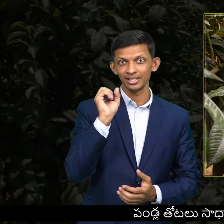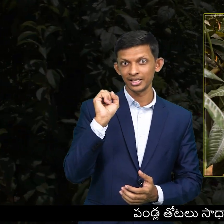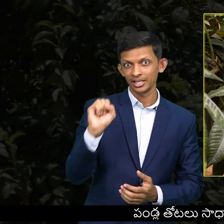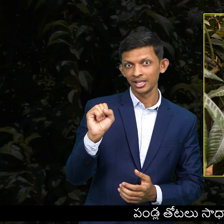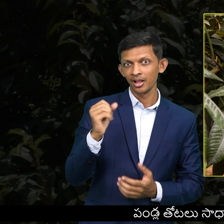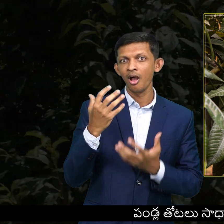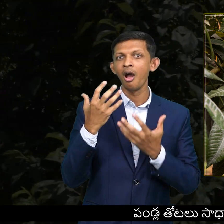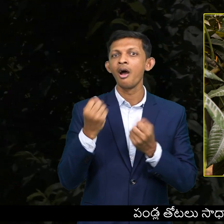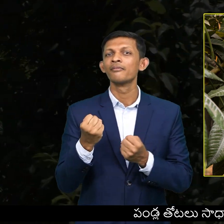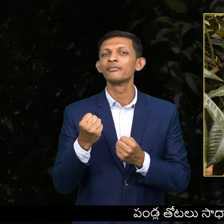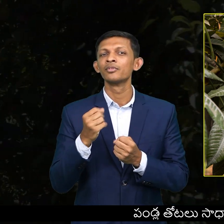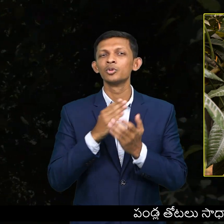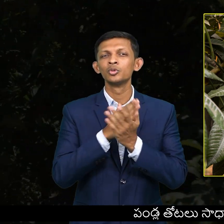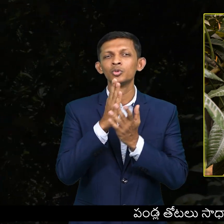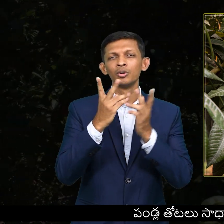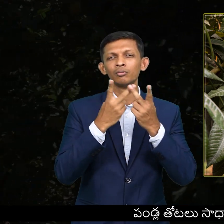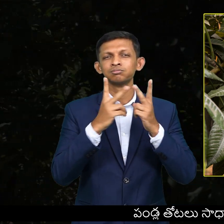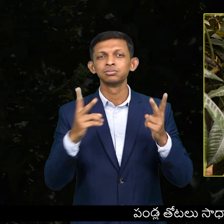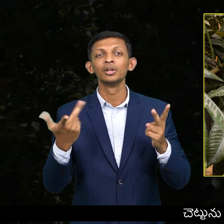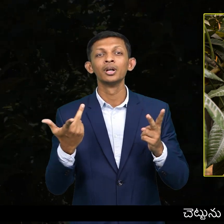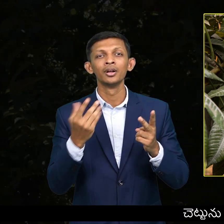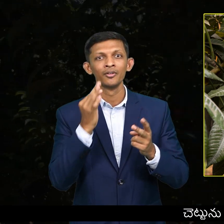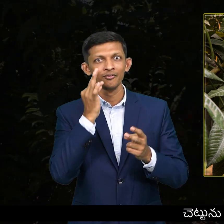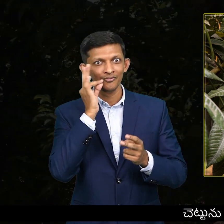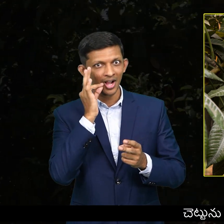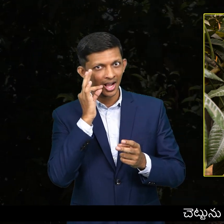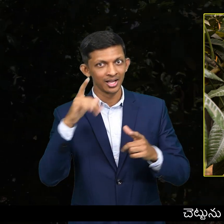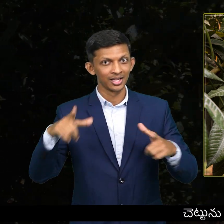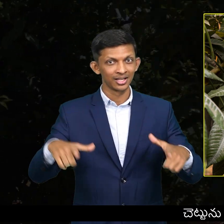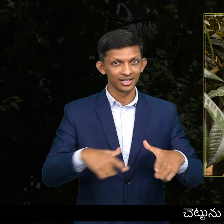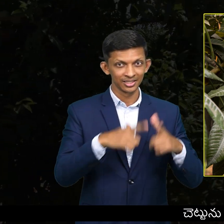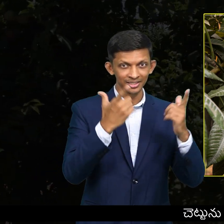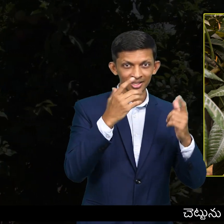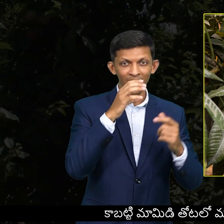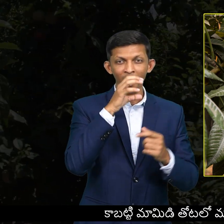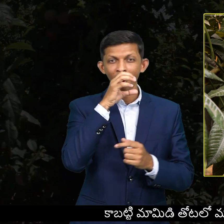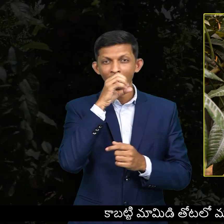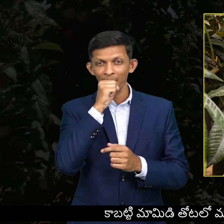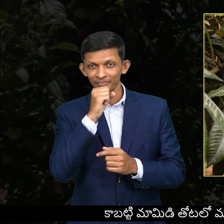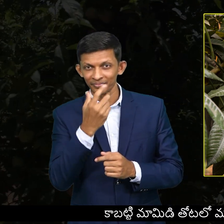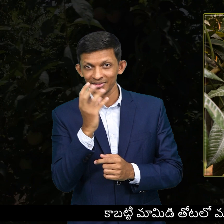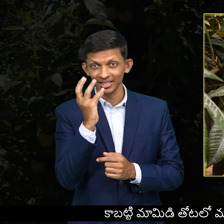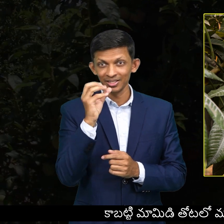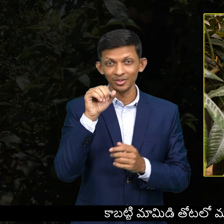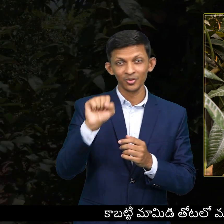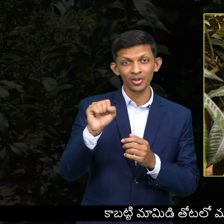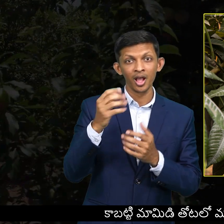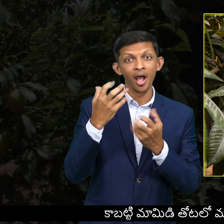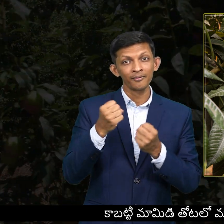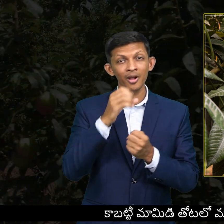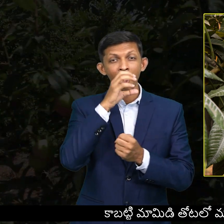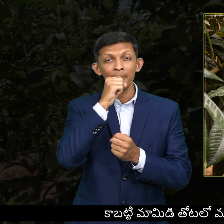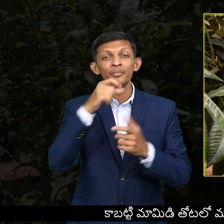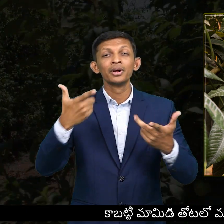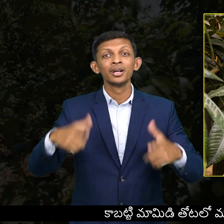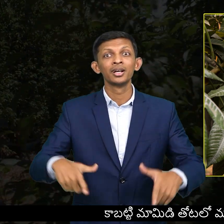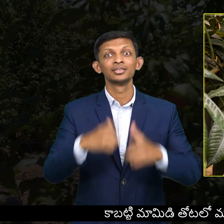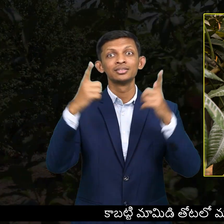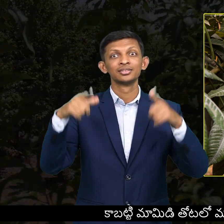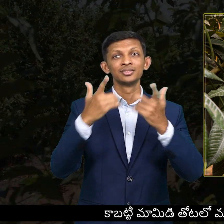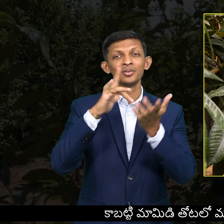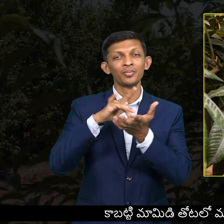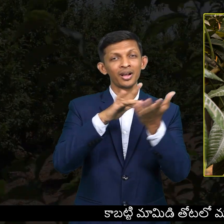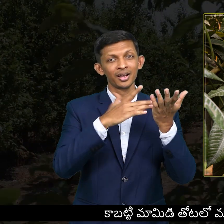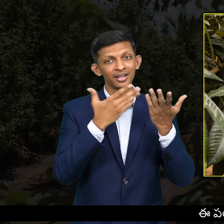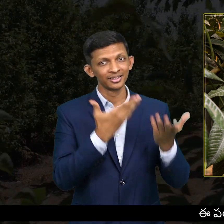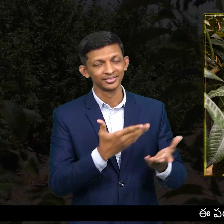పండ్ల తోటలు సాధారణంగా ఒక రకమైన పండ్ల చెట్టును కలిగి ఉంటాయి. కాబట్టి మామిడి తోటలో మామిడి చెట్లు మాత్రమే